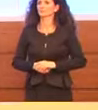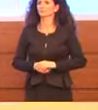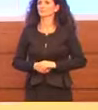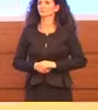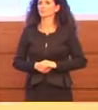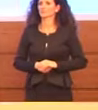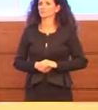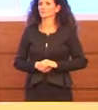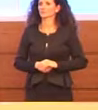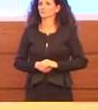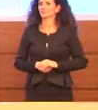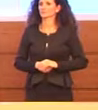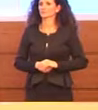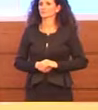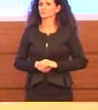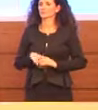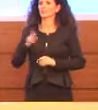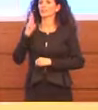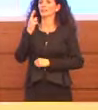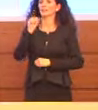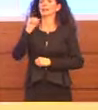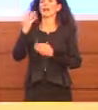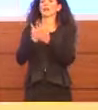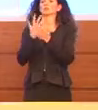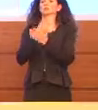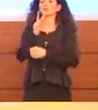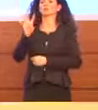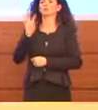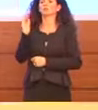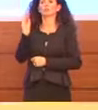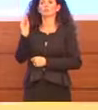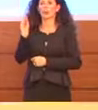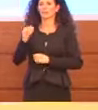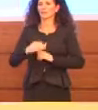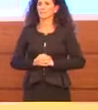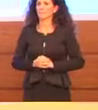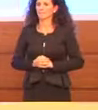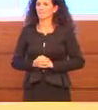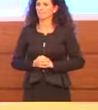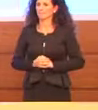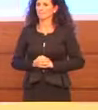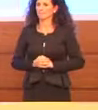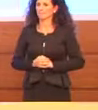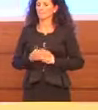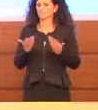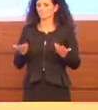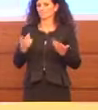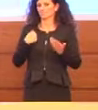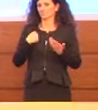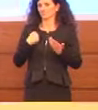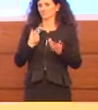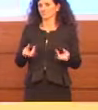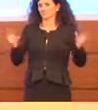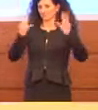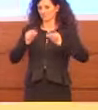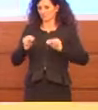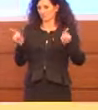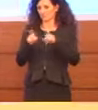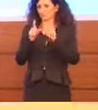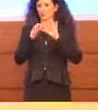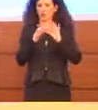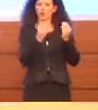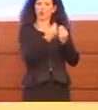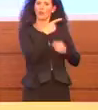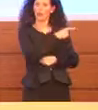era angela caponnetto rainews24 io rinnovo anche come il mio collega